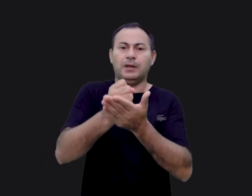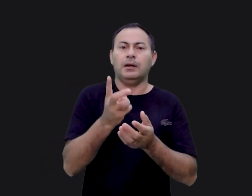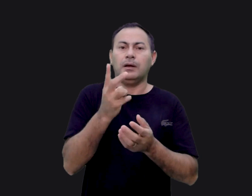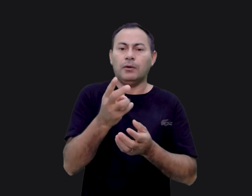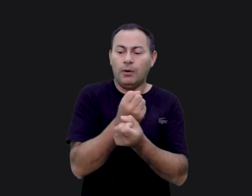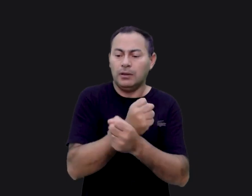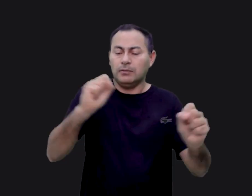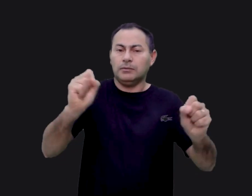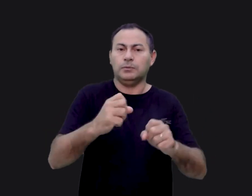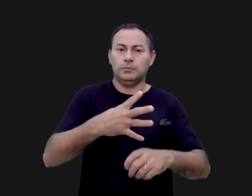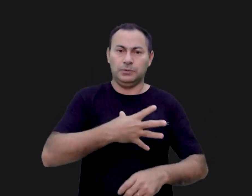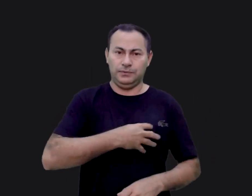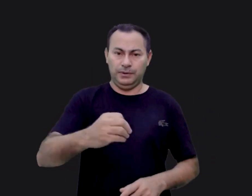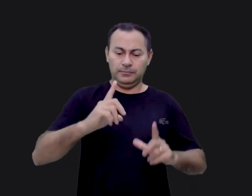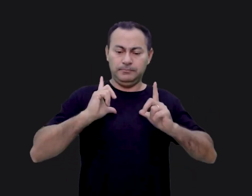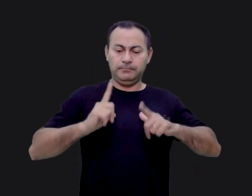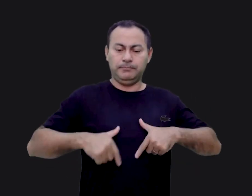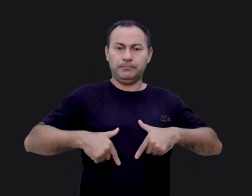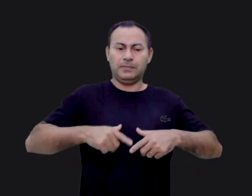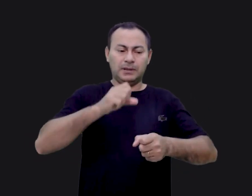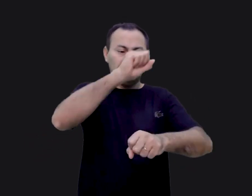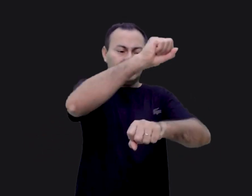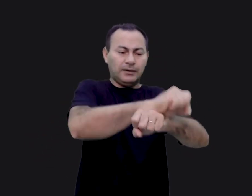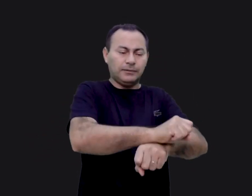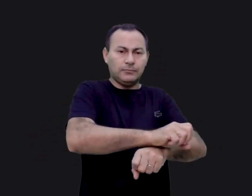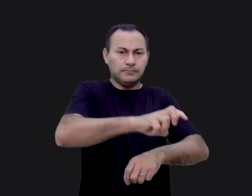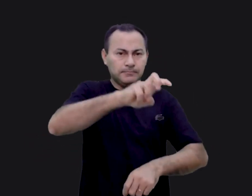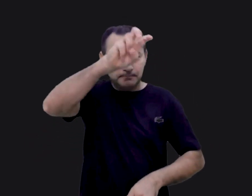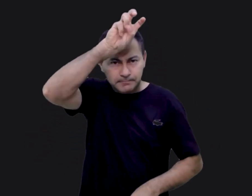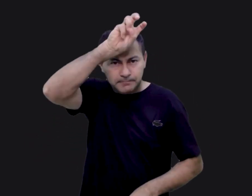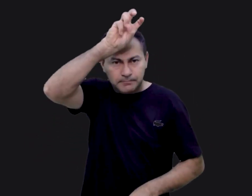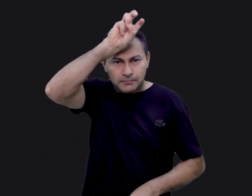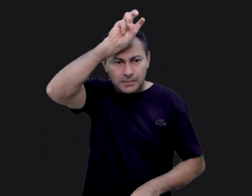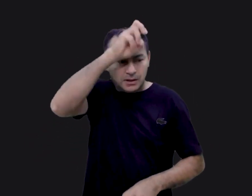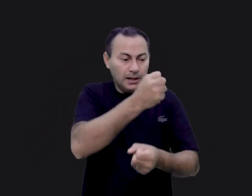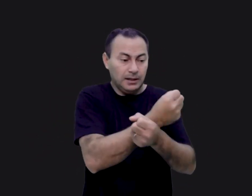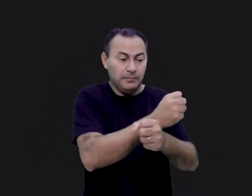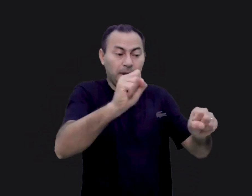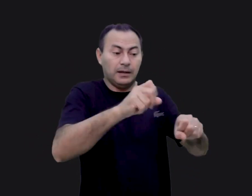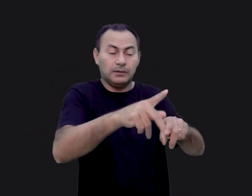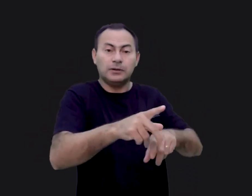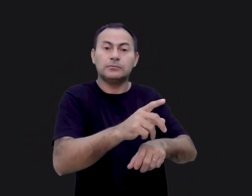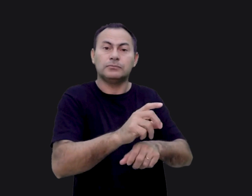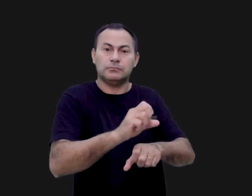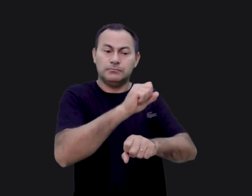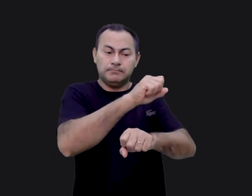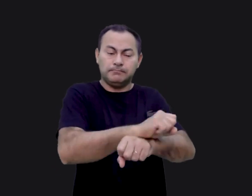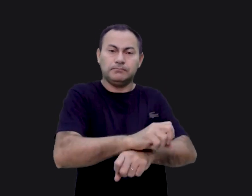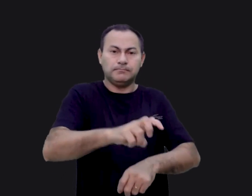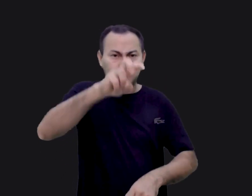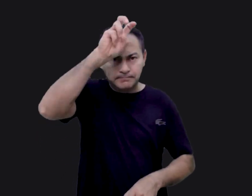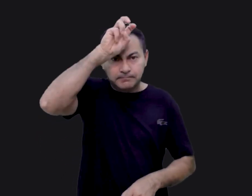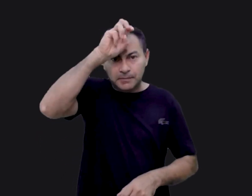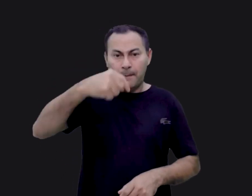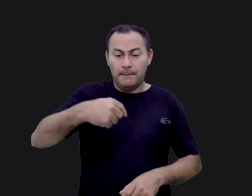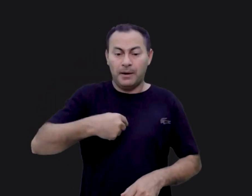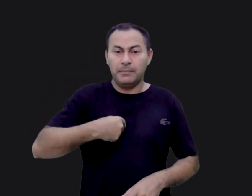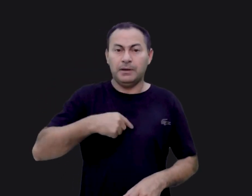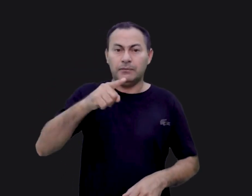a libertação dos filhos de Israel da escravidão do Egito. Assim como eles foram libertos da escravidão do Egito, é possível para mim e para